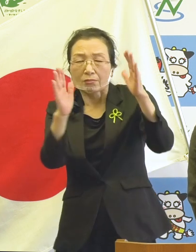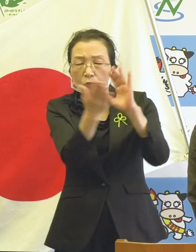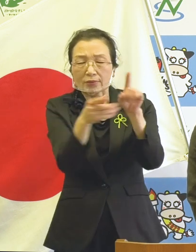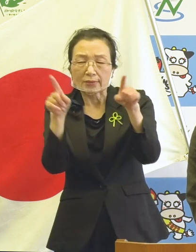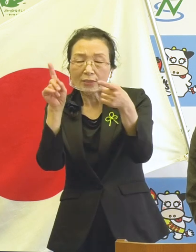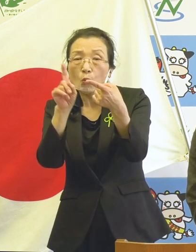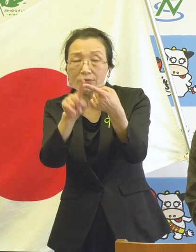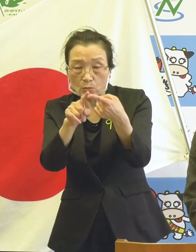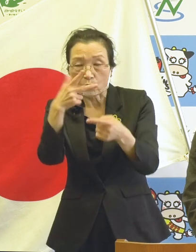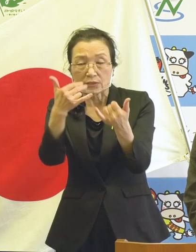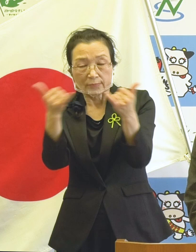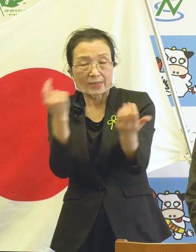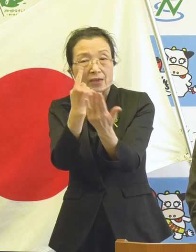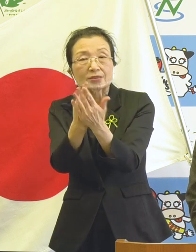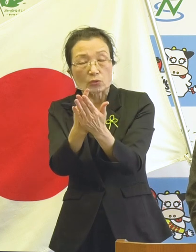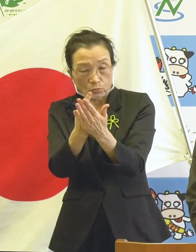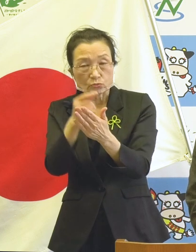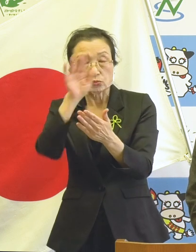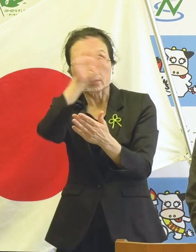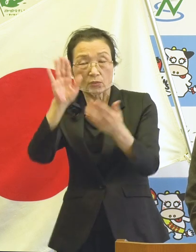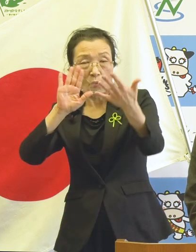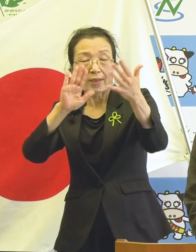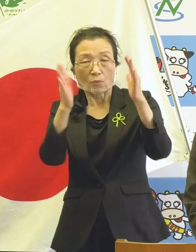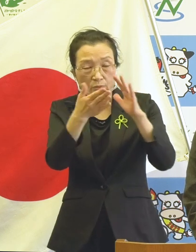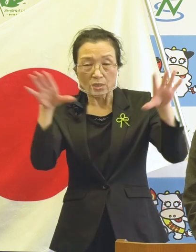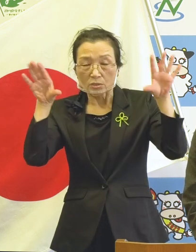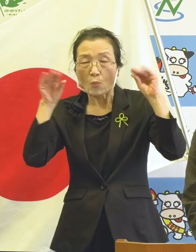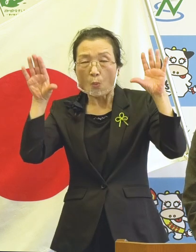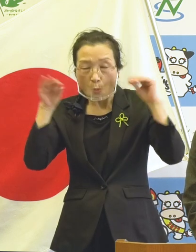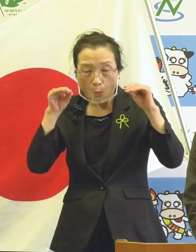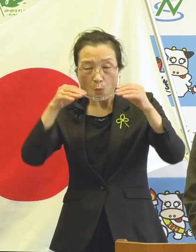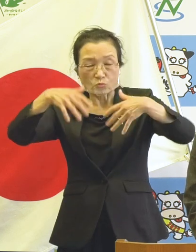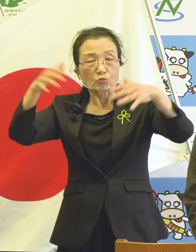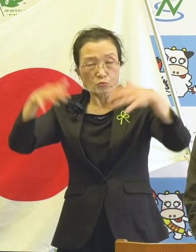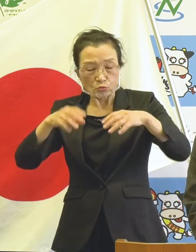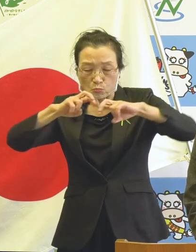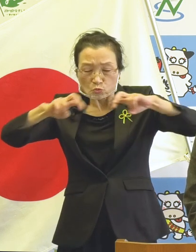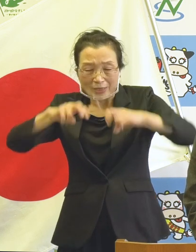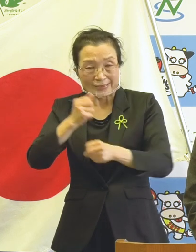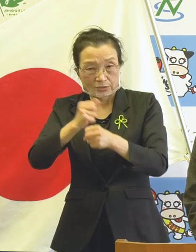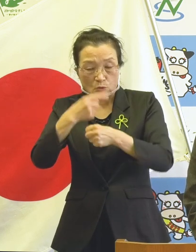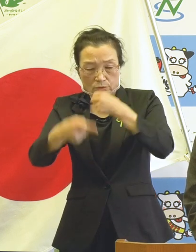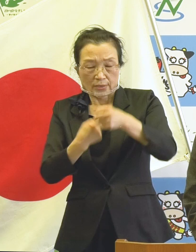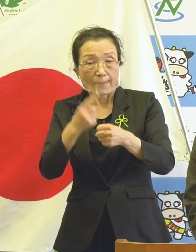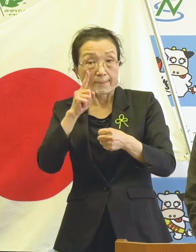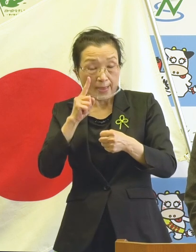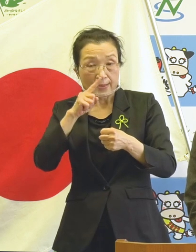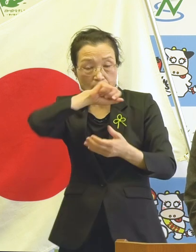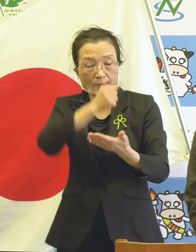よう、市民参加による気候変動情報収集分析事業1年目の成果について発表します